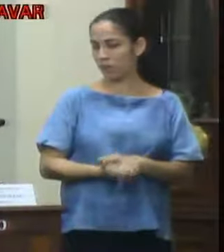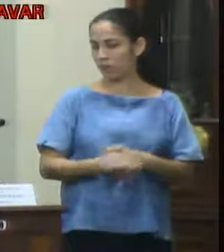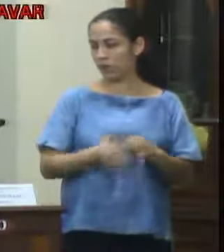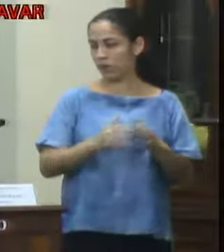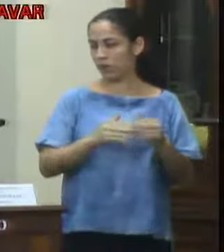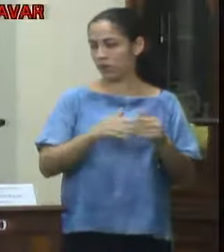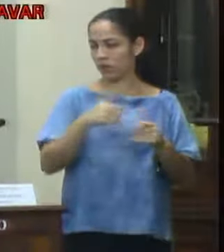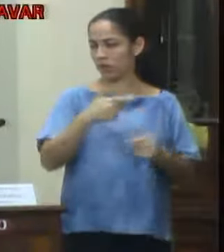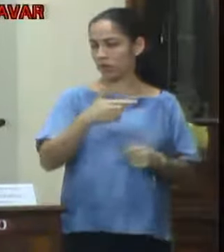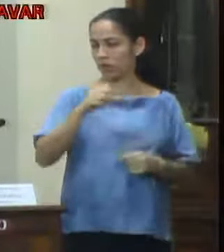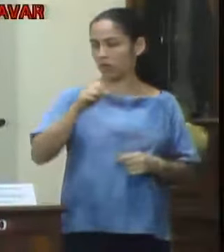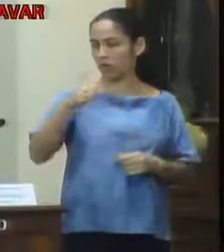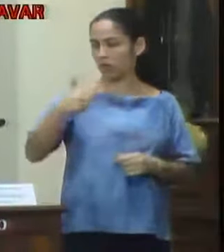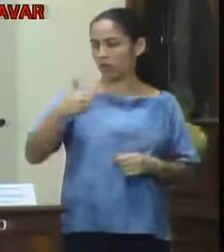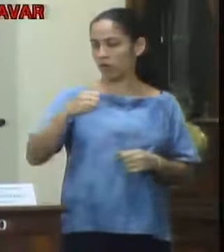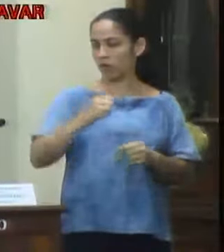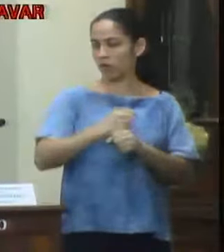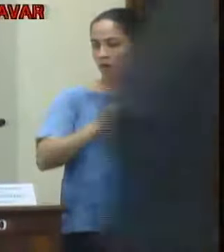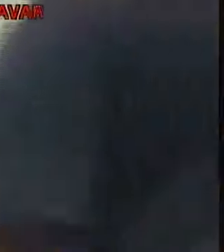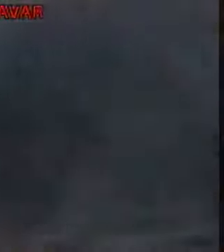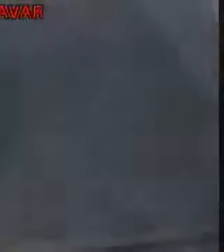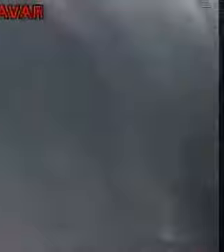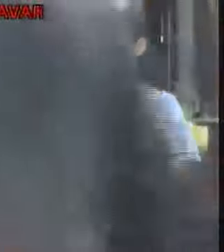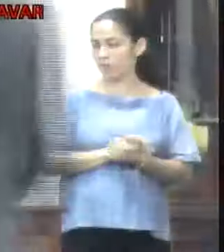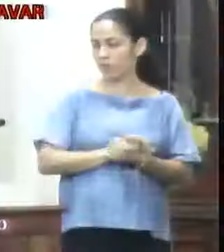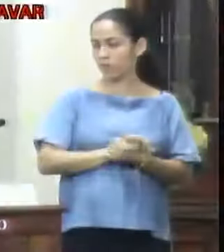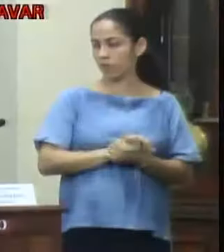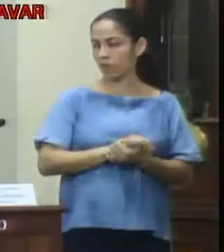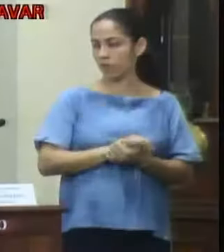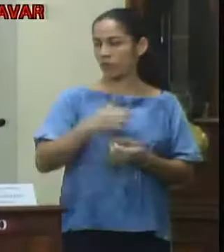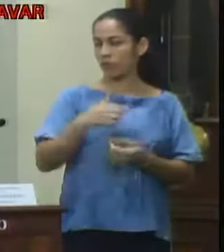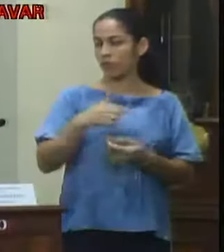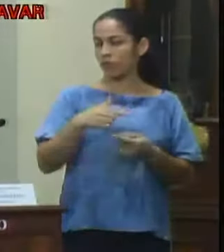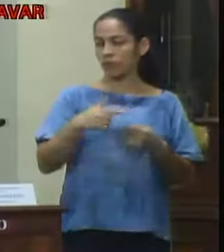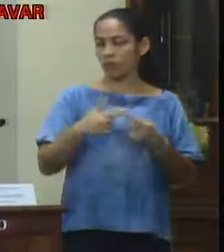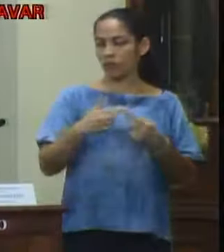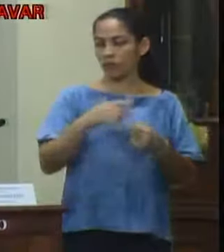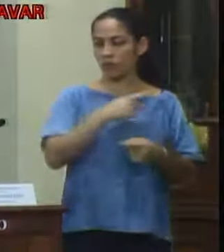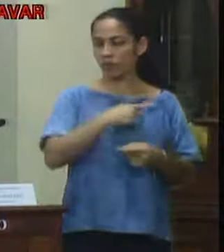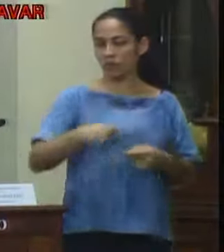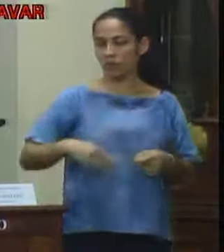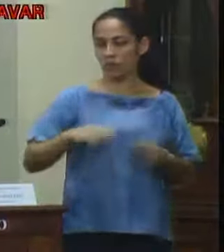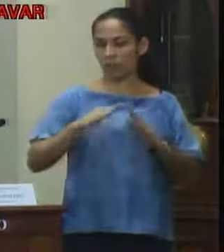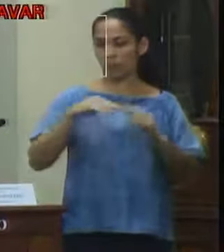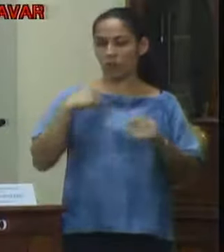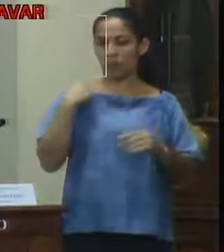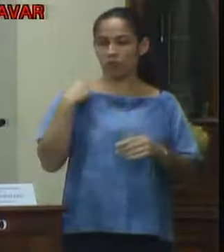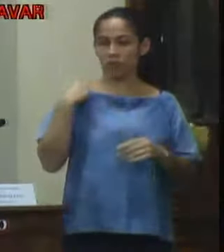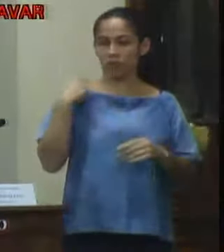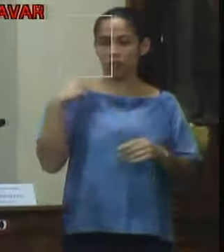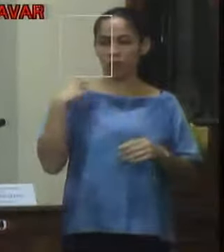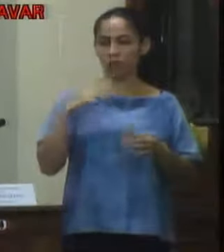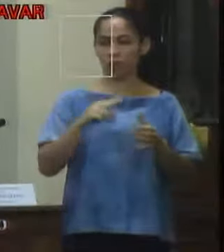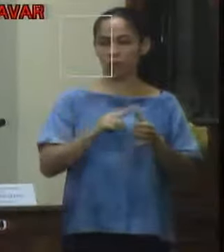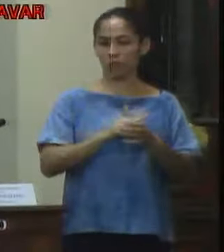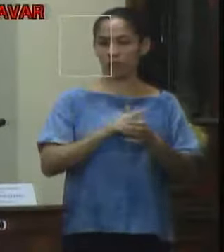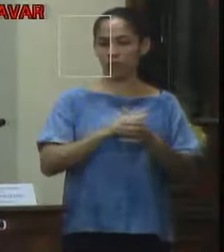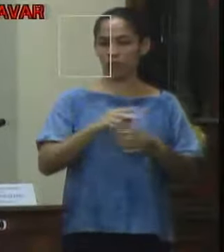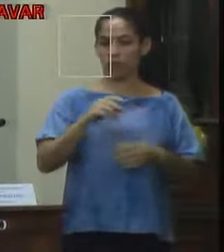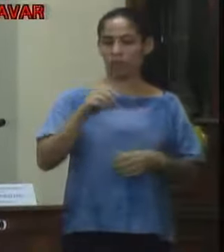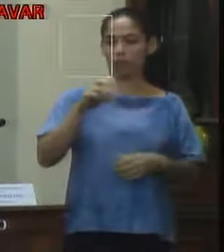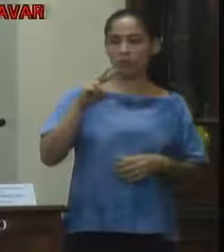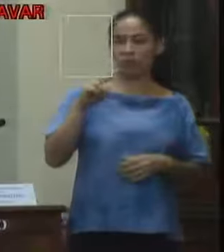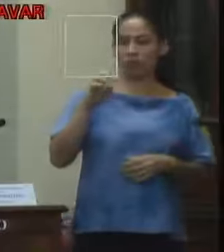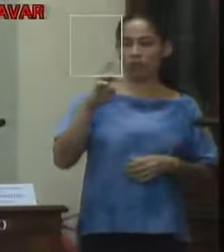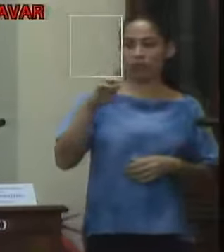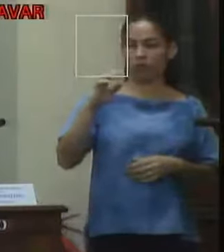Indicação número 281, de 2018. Excelentíssimo senhor presidente da Câmara Municipal, vereador Saulo Correia. O vereador